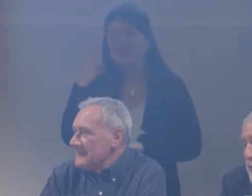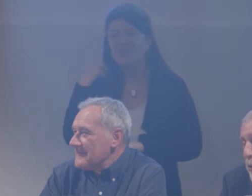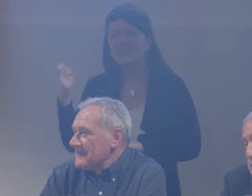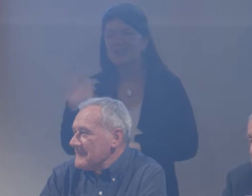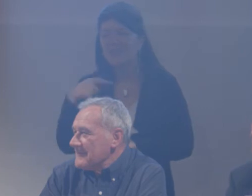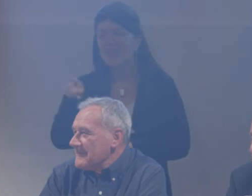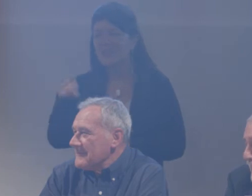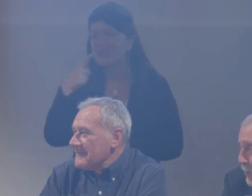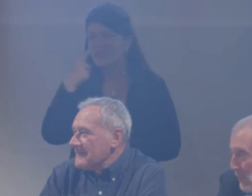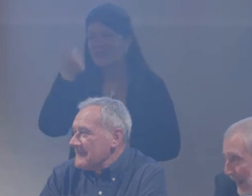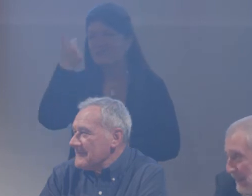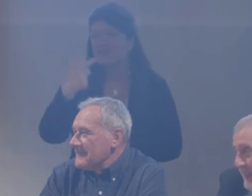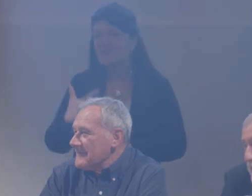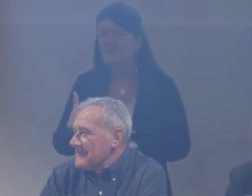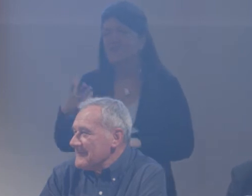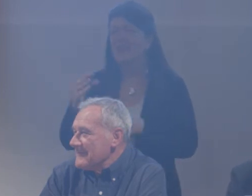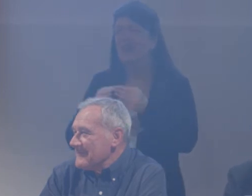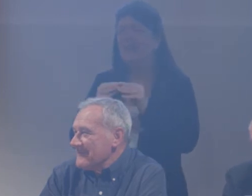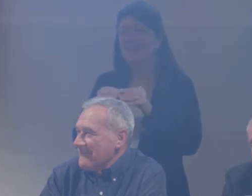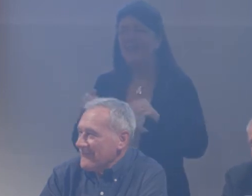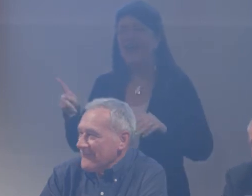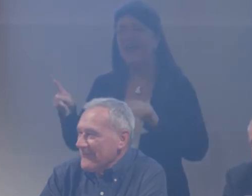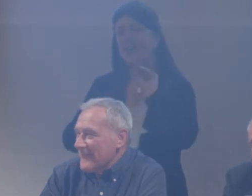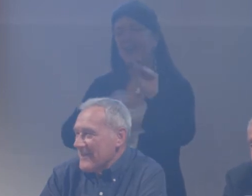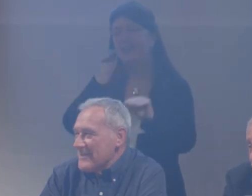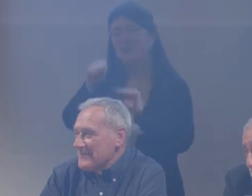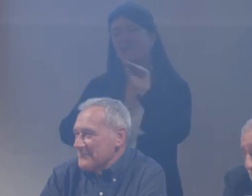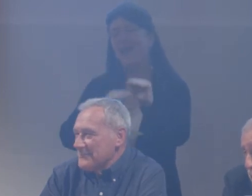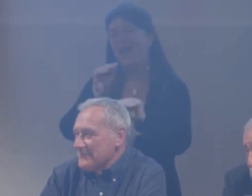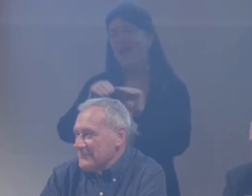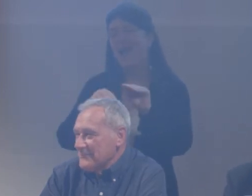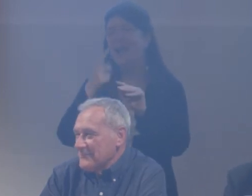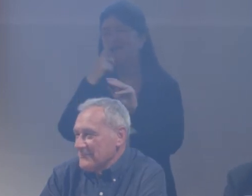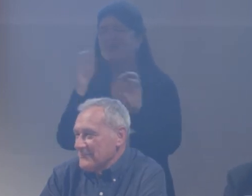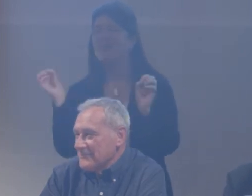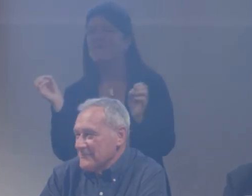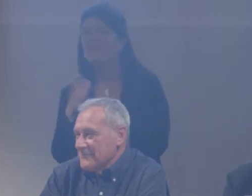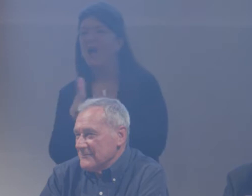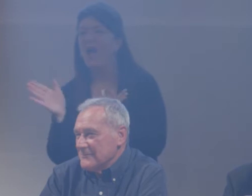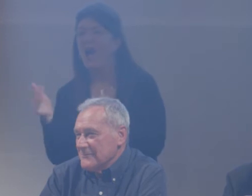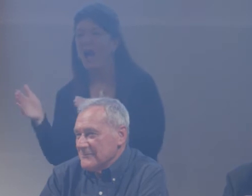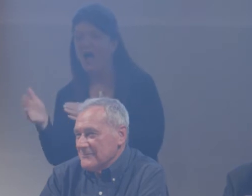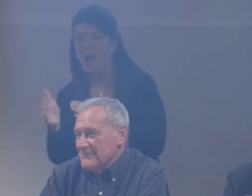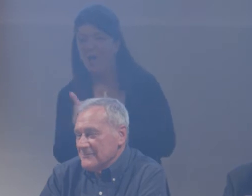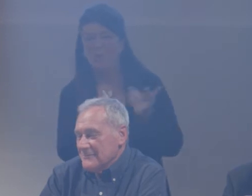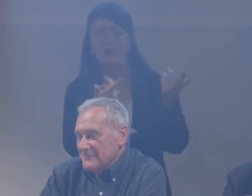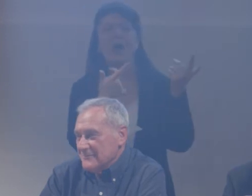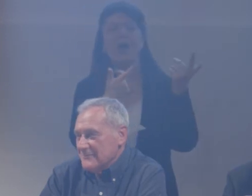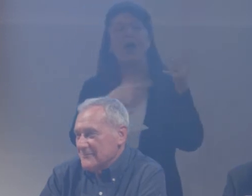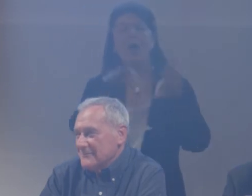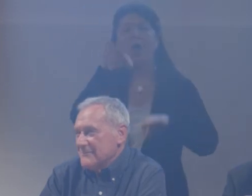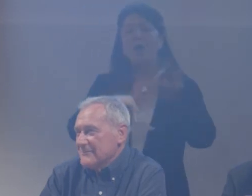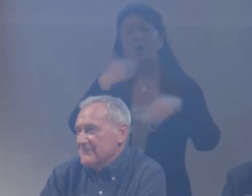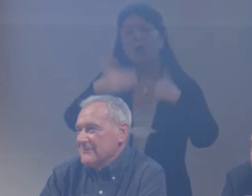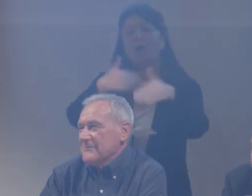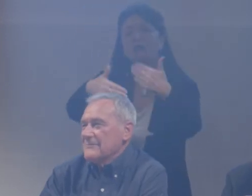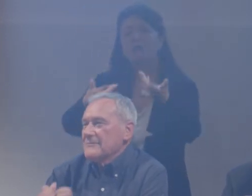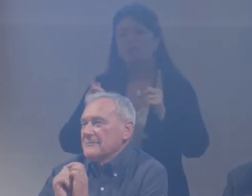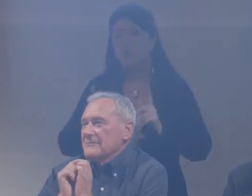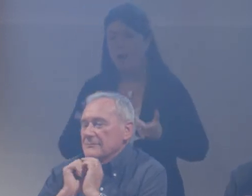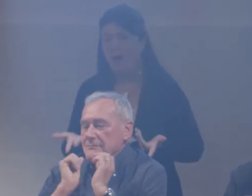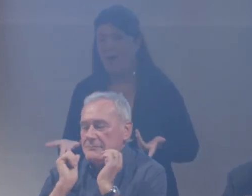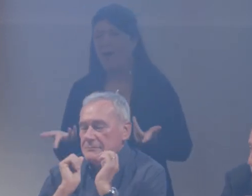ho sentito più volte fare delle domande su quello che avveniva nell'aula, su come è andato avanti il processo per tanto tempo, ma